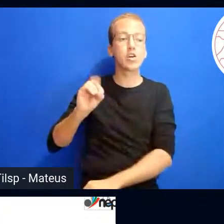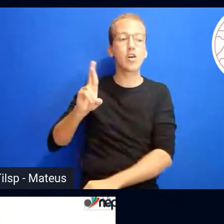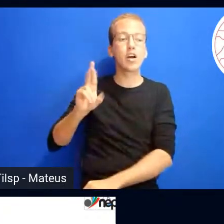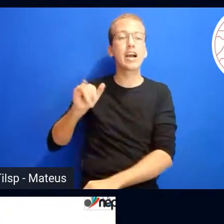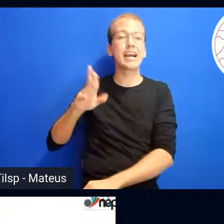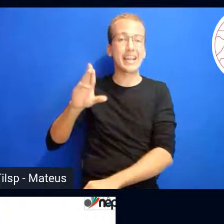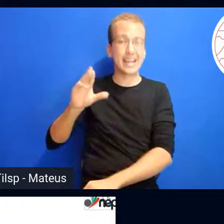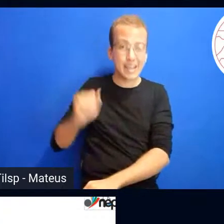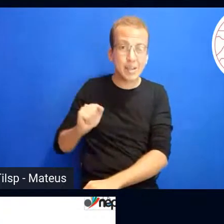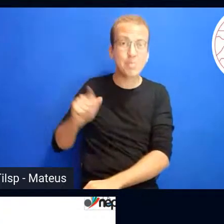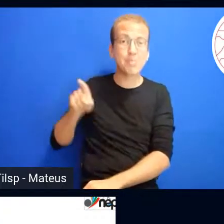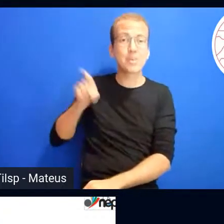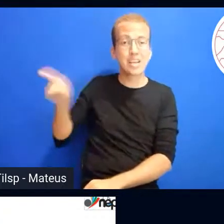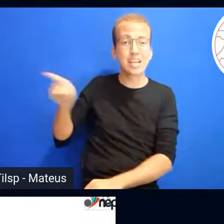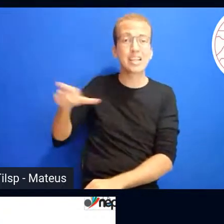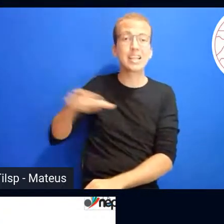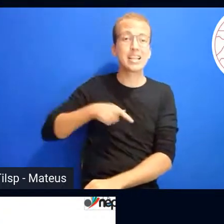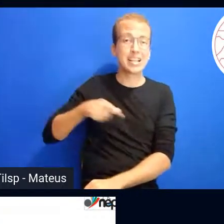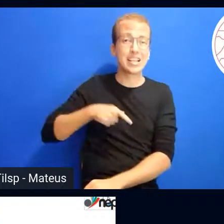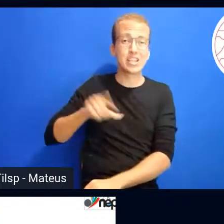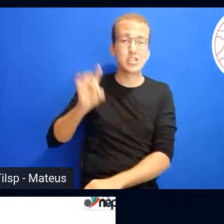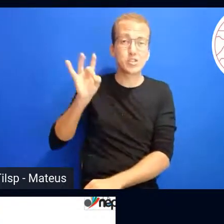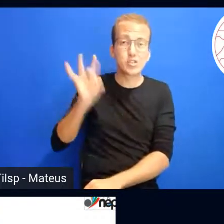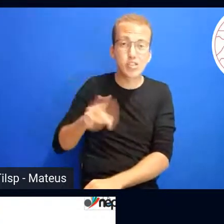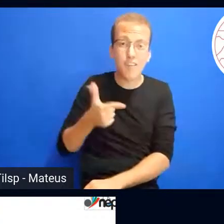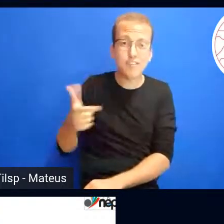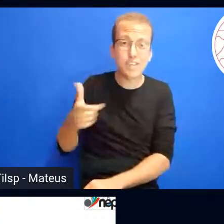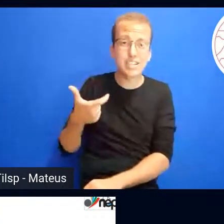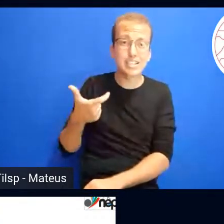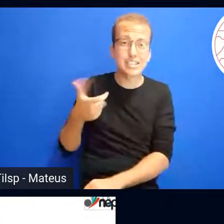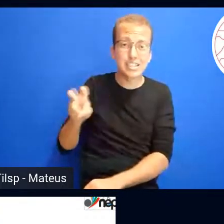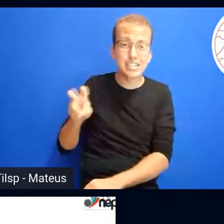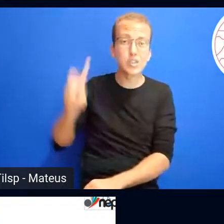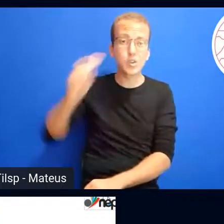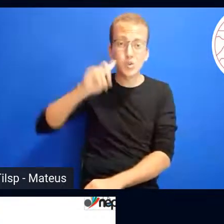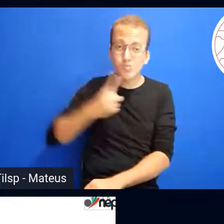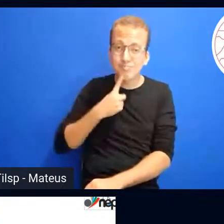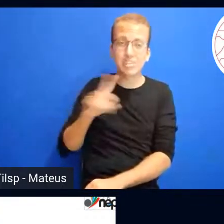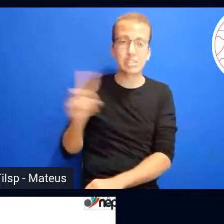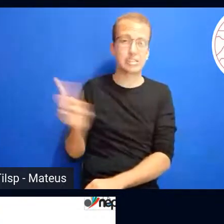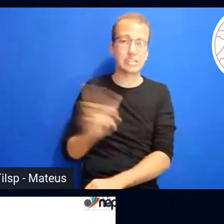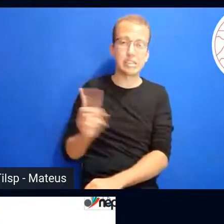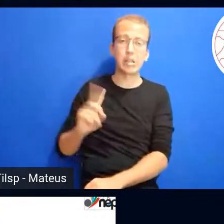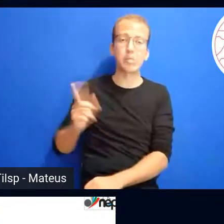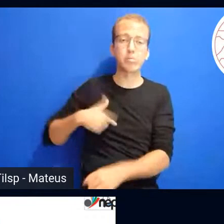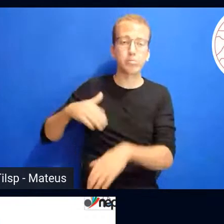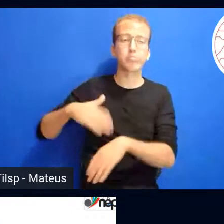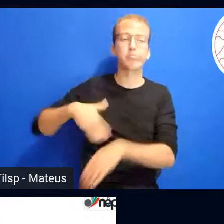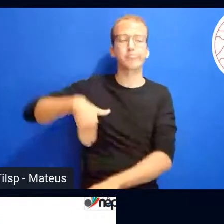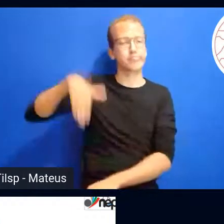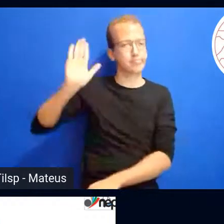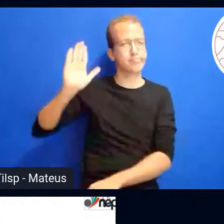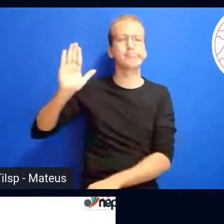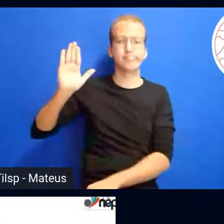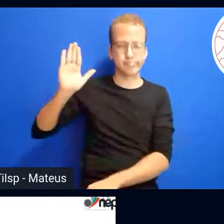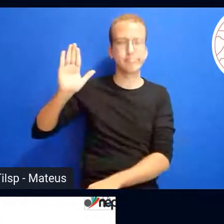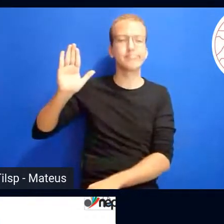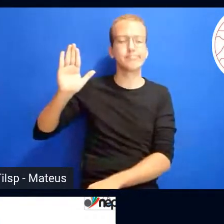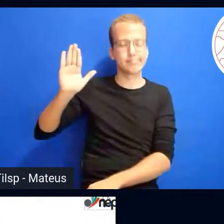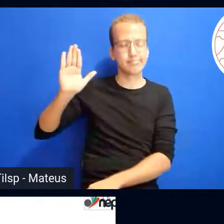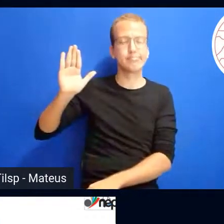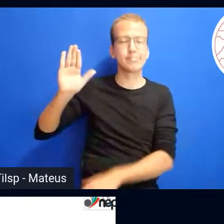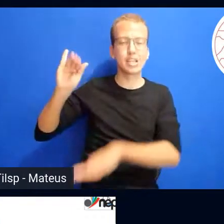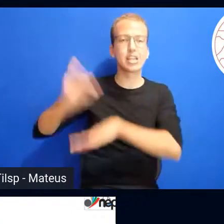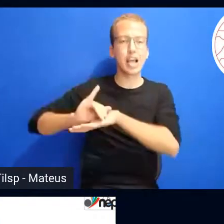apenas 25 surdos na cidade de Roraima, queçá no estado, na cidade de Boa Vista, que no estado de Roraima. Entretanto, essa pesquisa